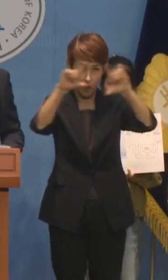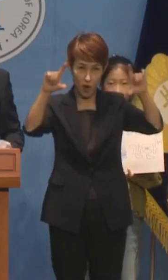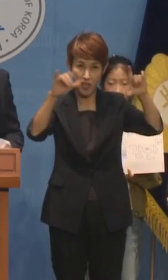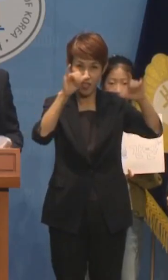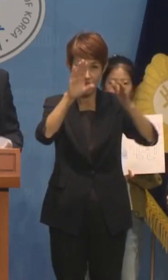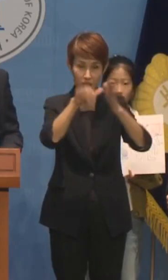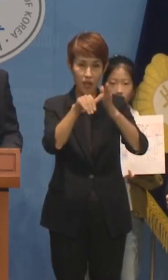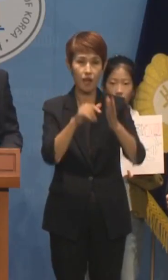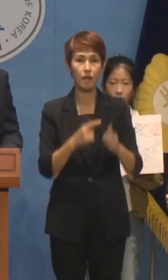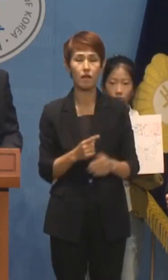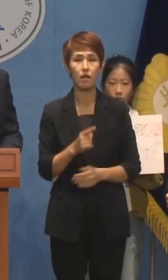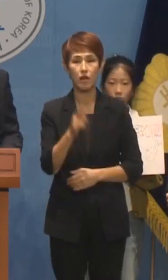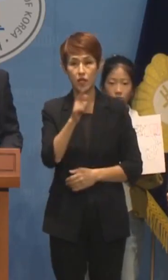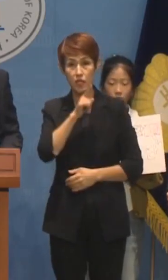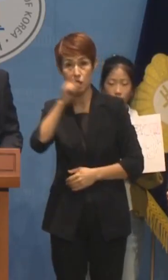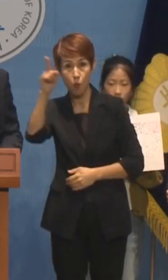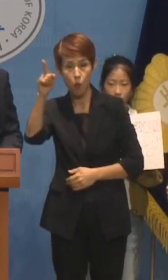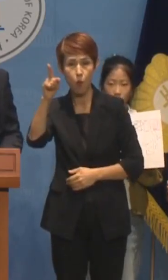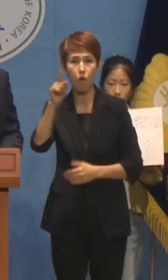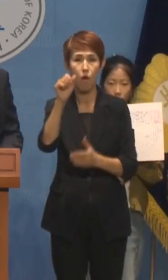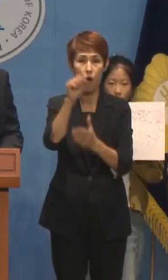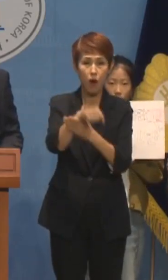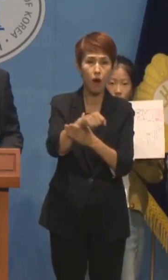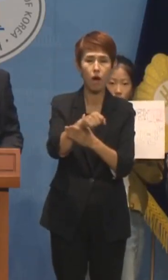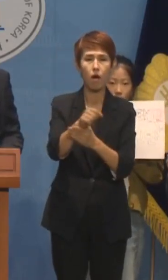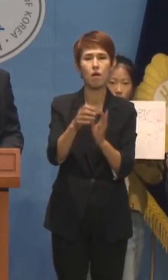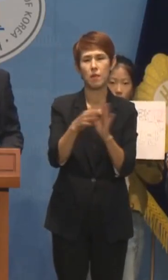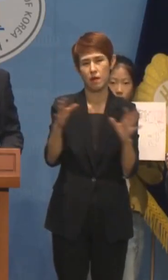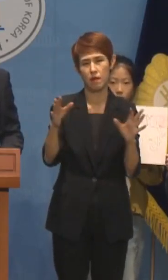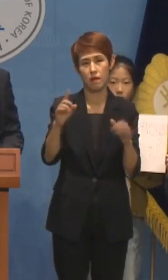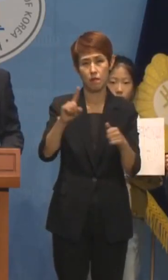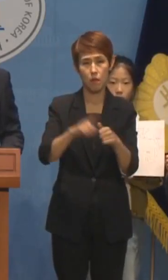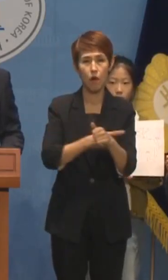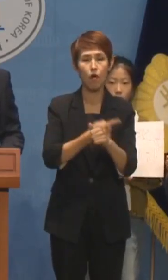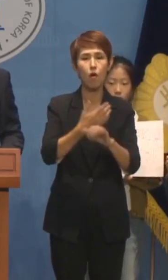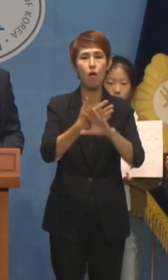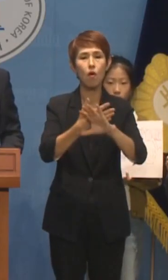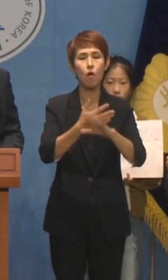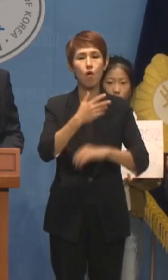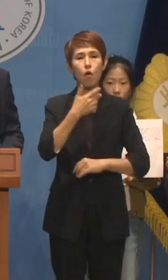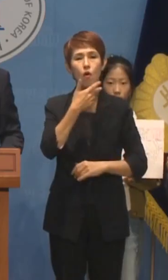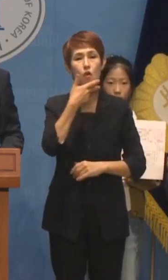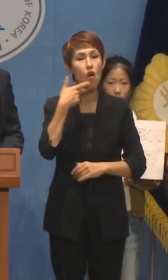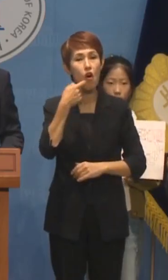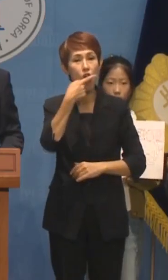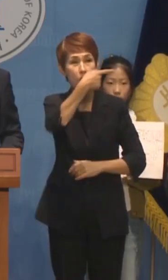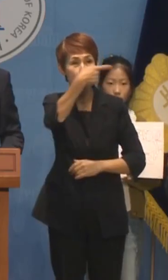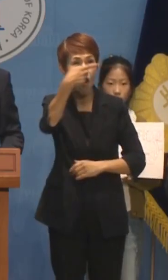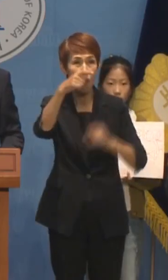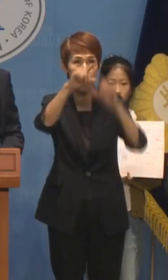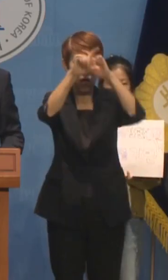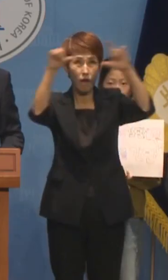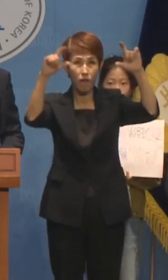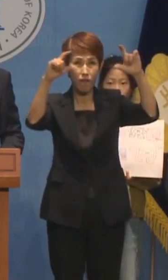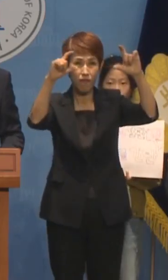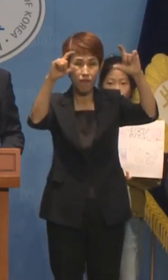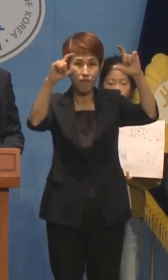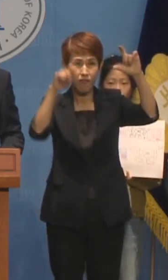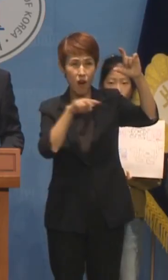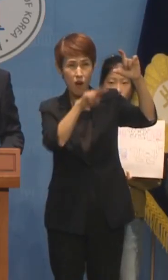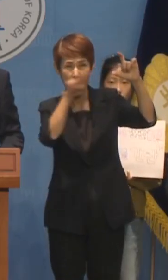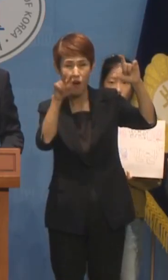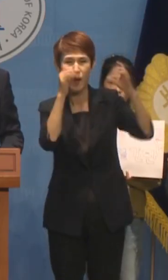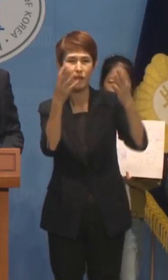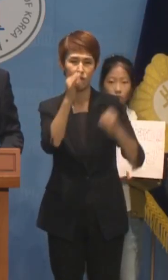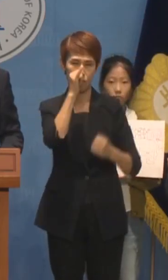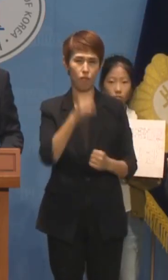허가 대상에 속하지 않아서 외국어 간판이 3층 이하 간판에서 범람하는 원인으로 지목되고 있습니다. 그래서 이러한